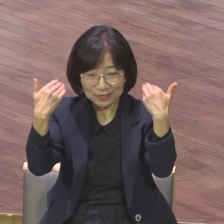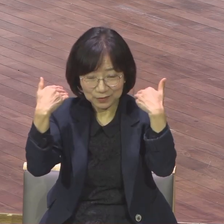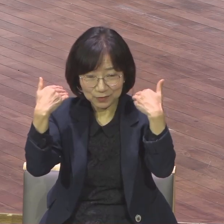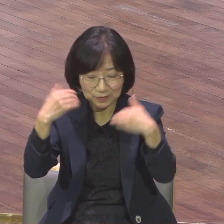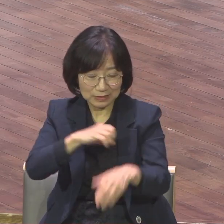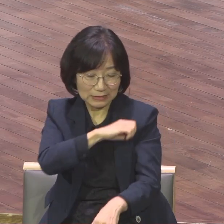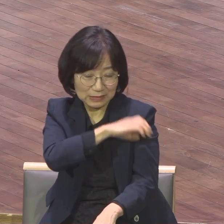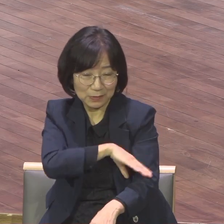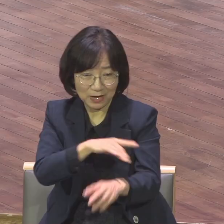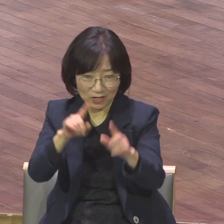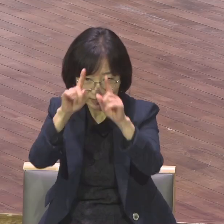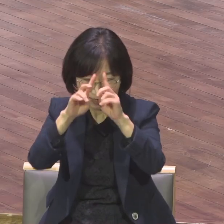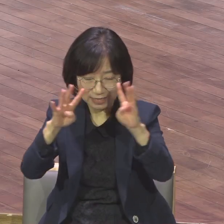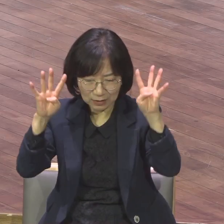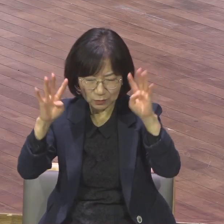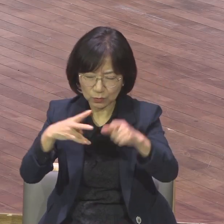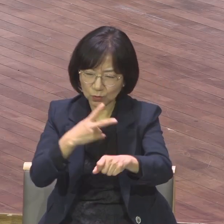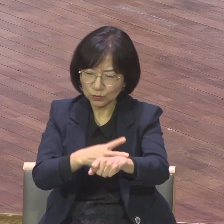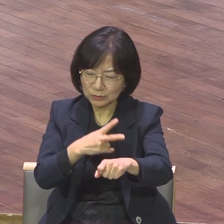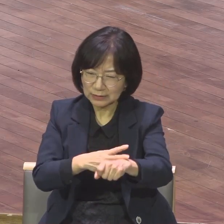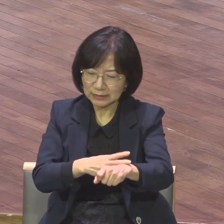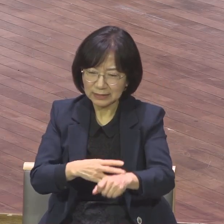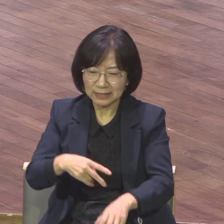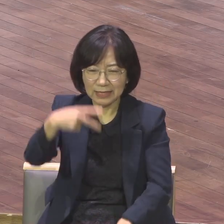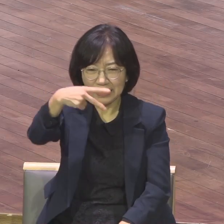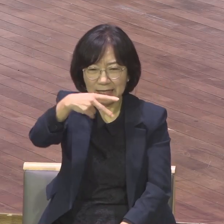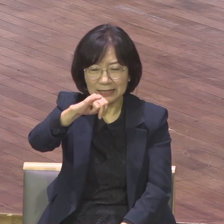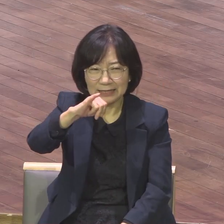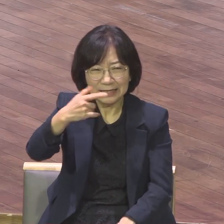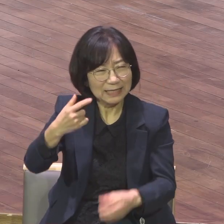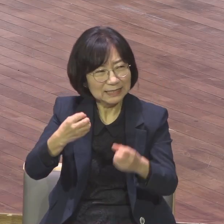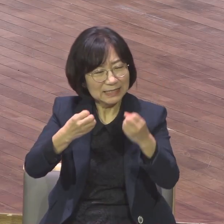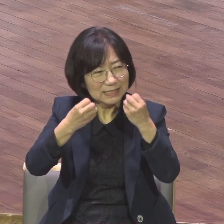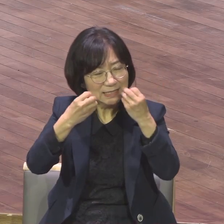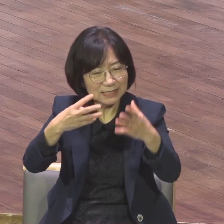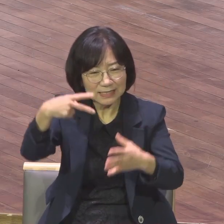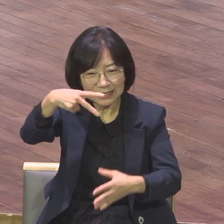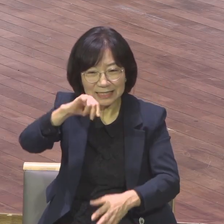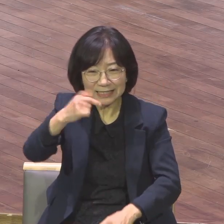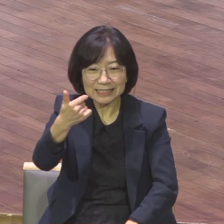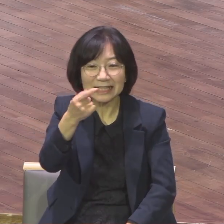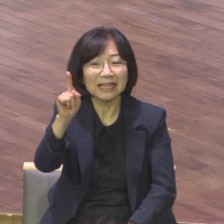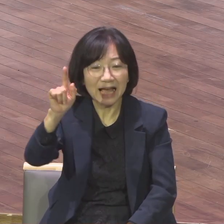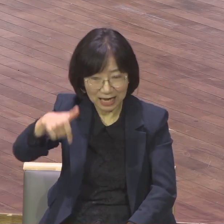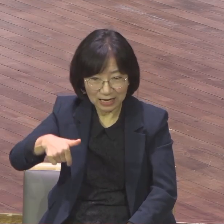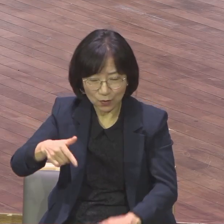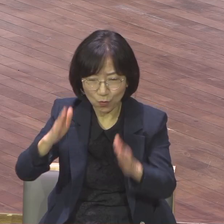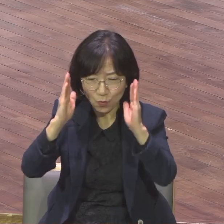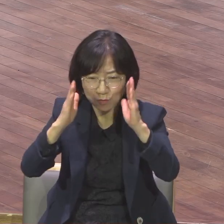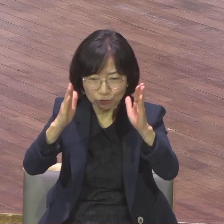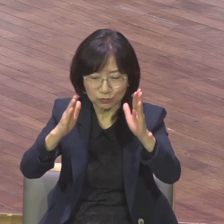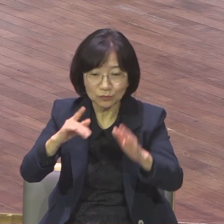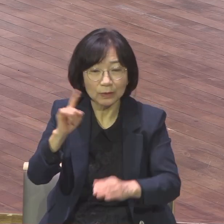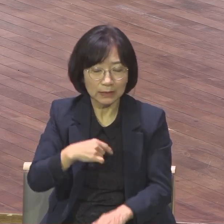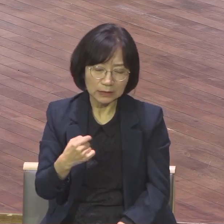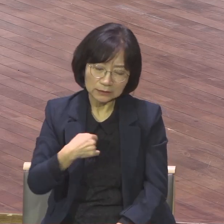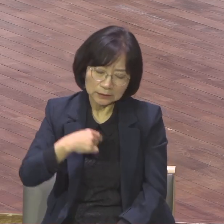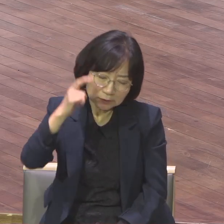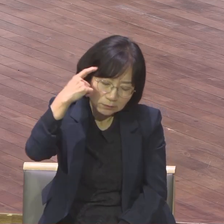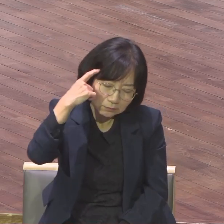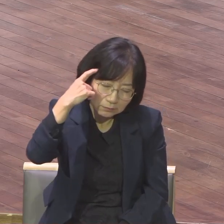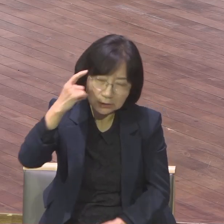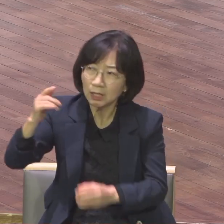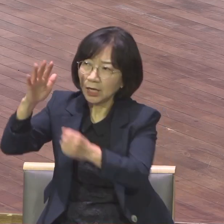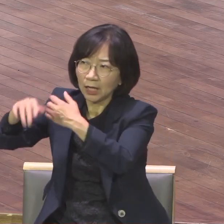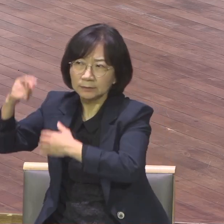신신학자들이에요. 그게 뭐냐면 하나님의 생각, 내 생각이 다른데 하나님 내